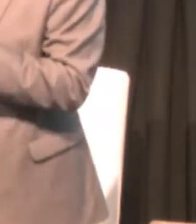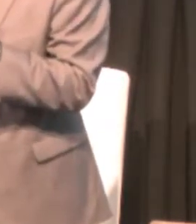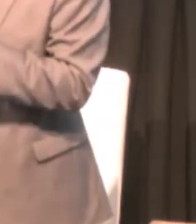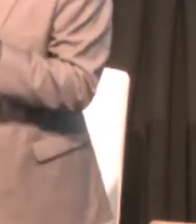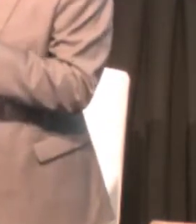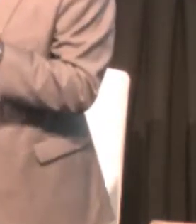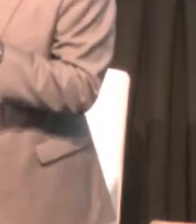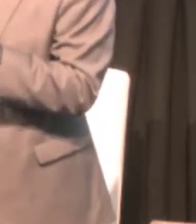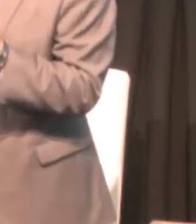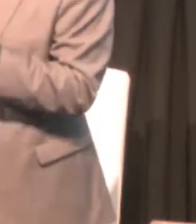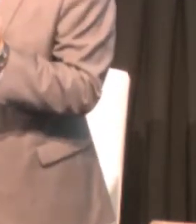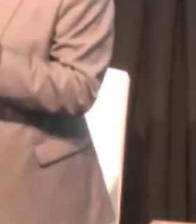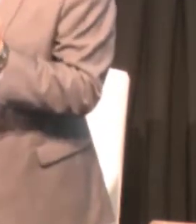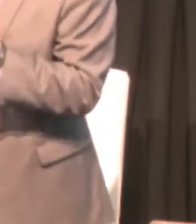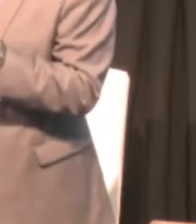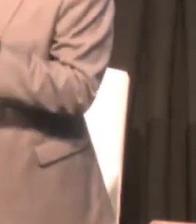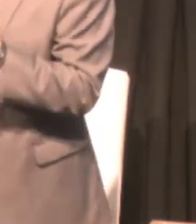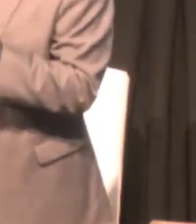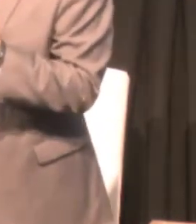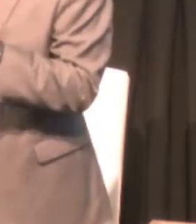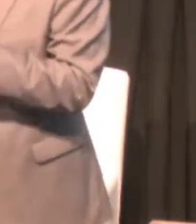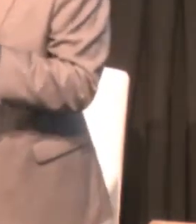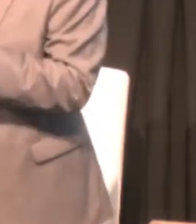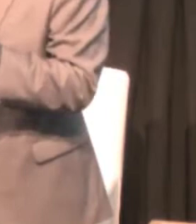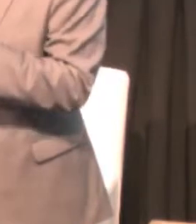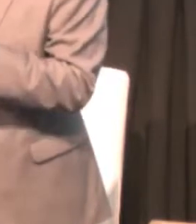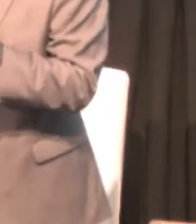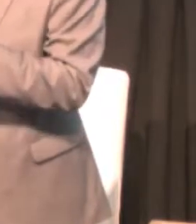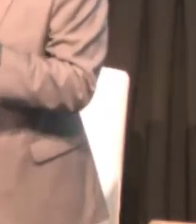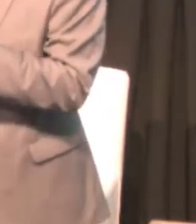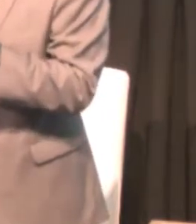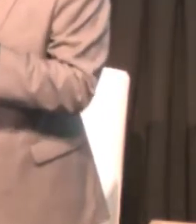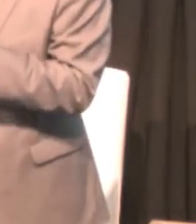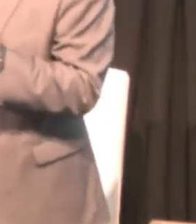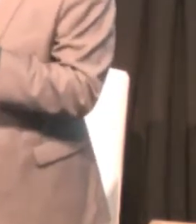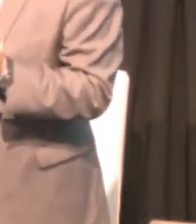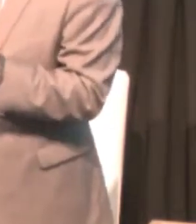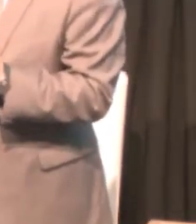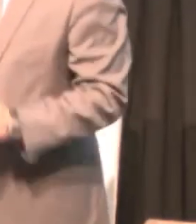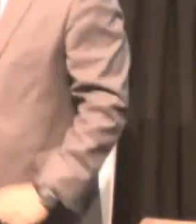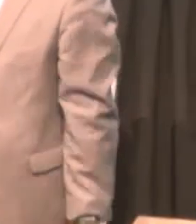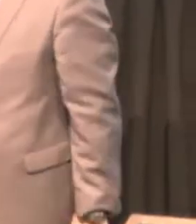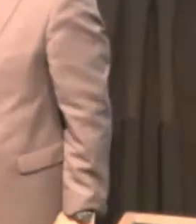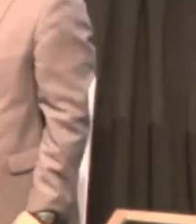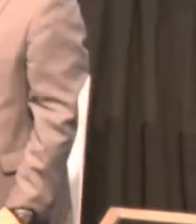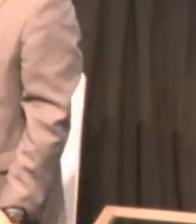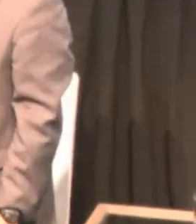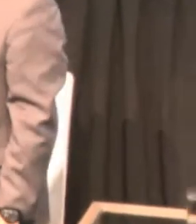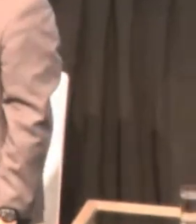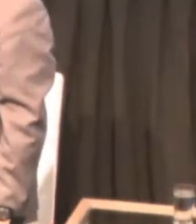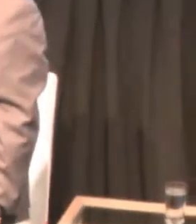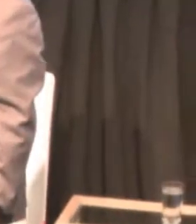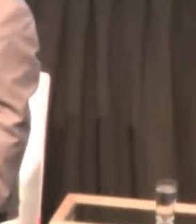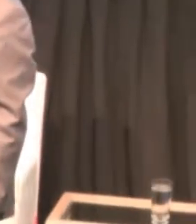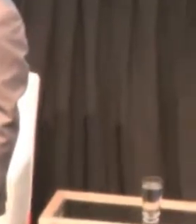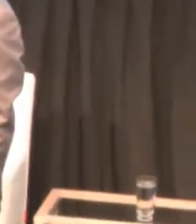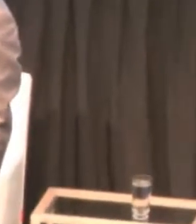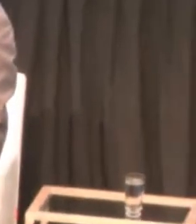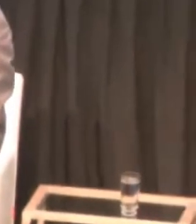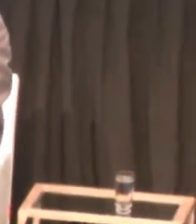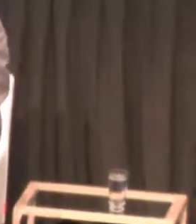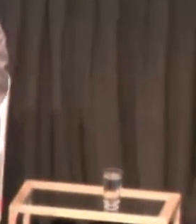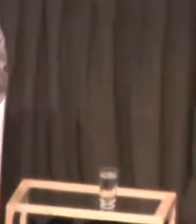que va a continuar ayudando a que personas en situación de discapacidad puedan ser incluidas en las empresas y tengan mayores facilidades también